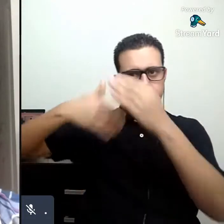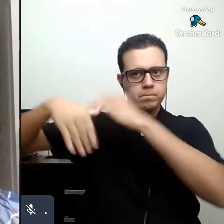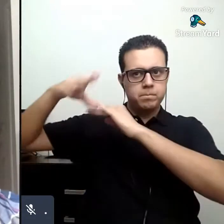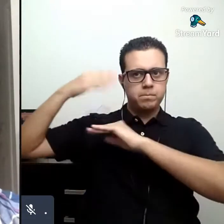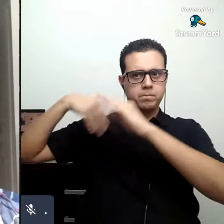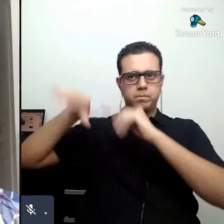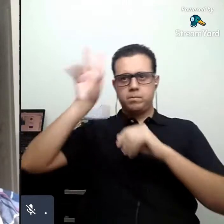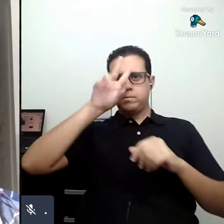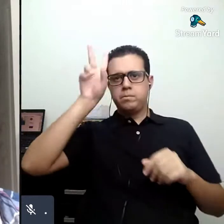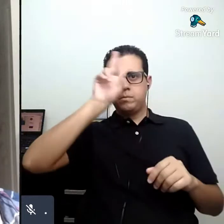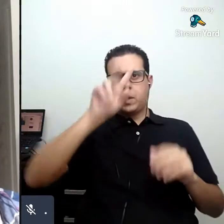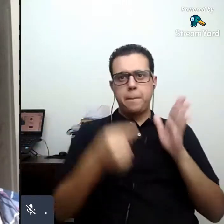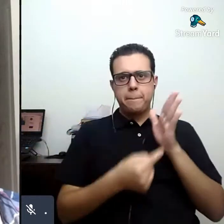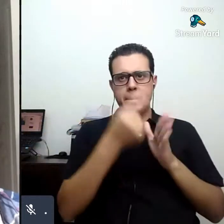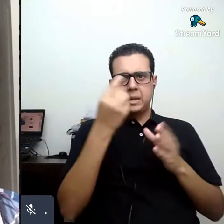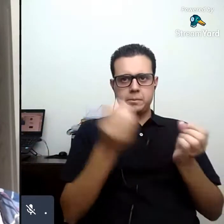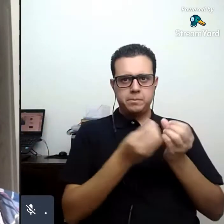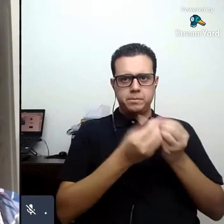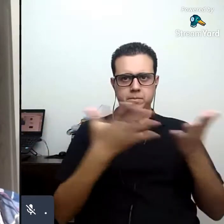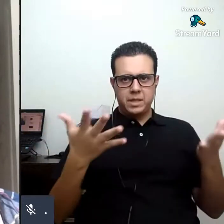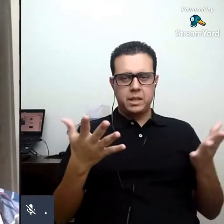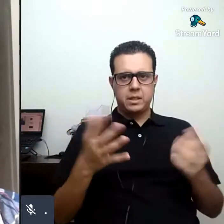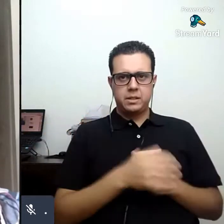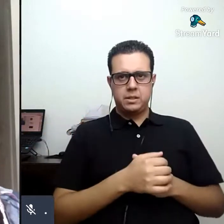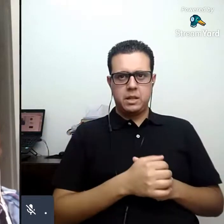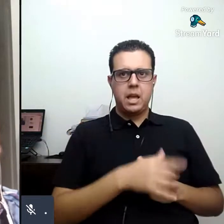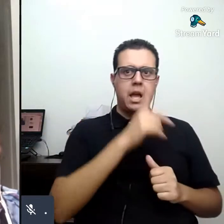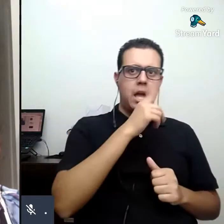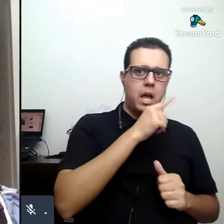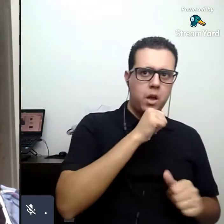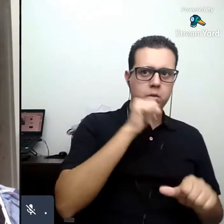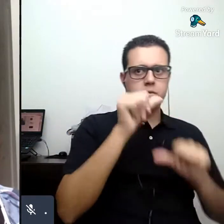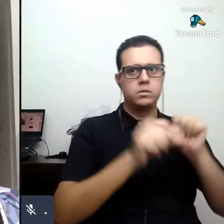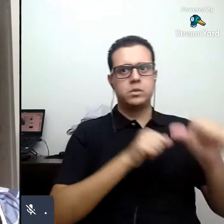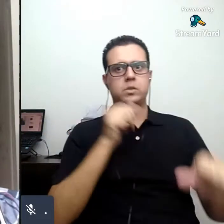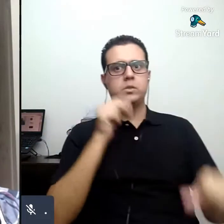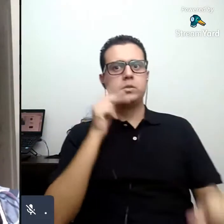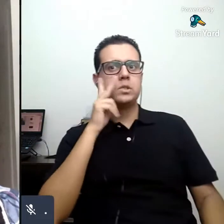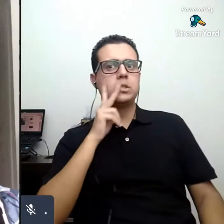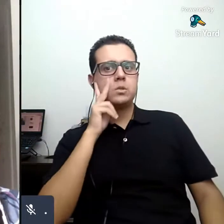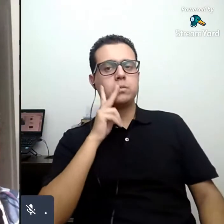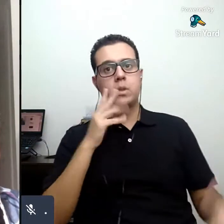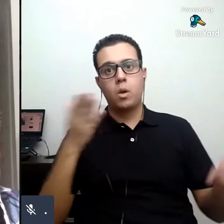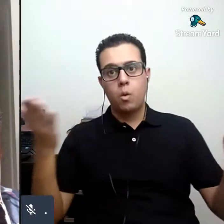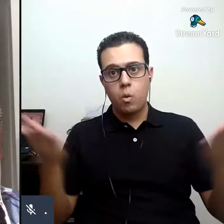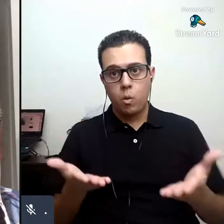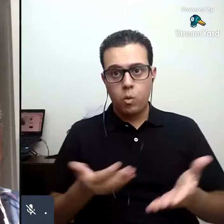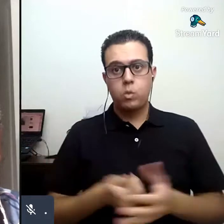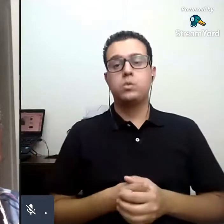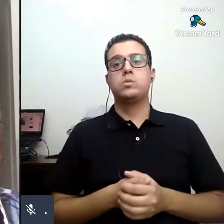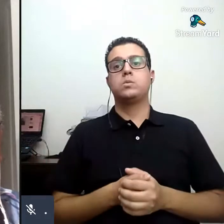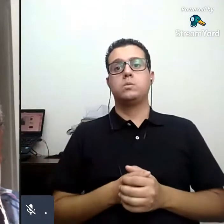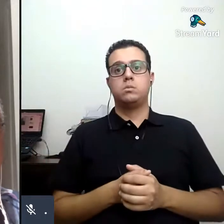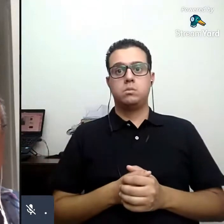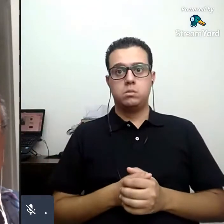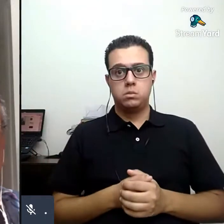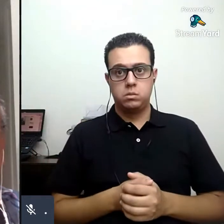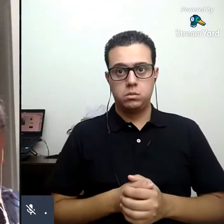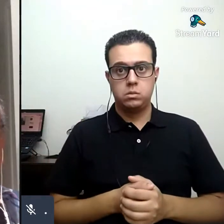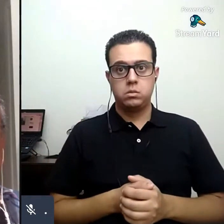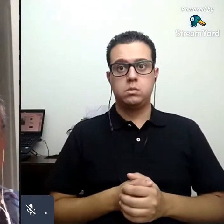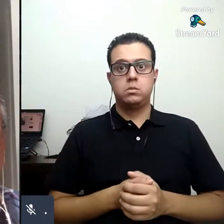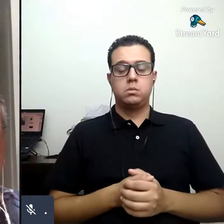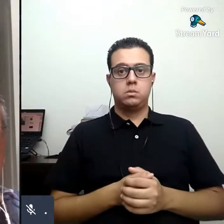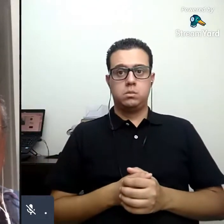água em vinho, hoje os laboratórios modernos eles conseguem fazer um